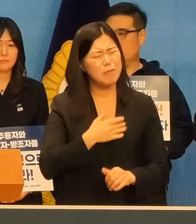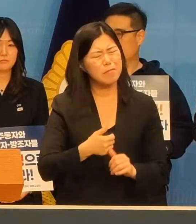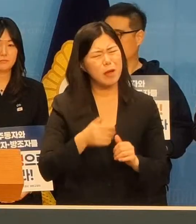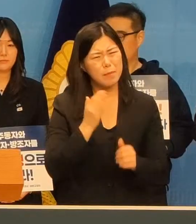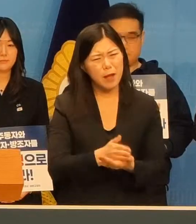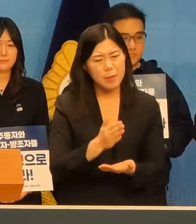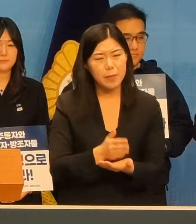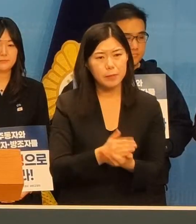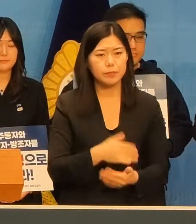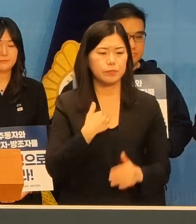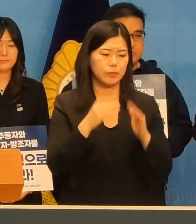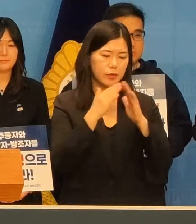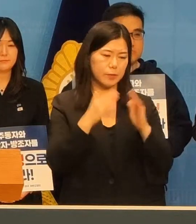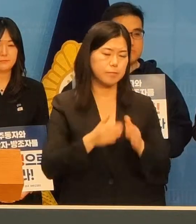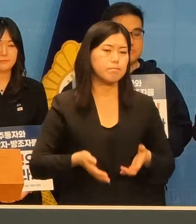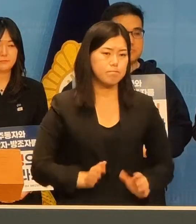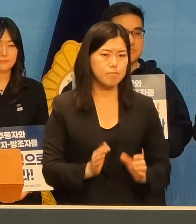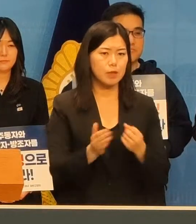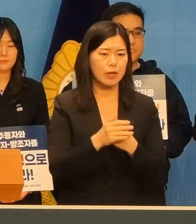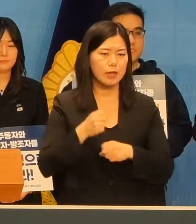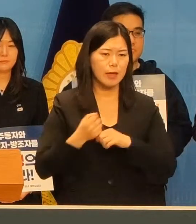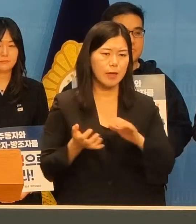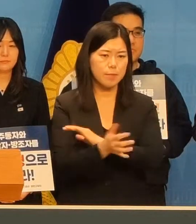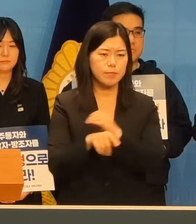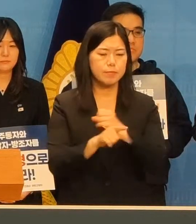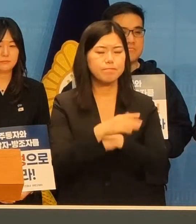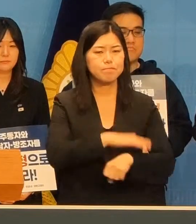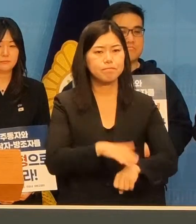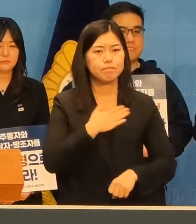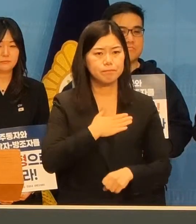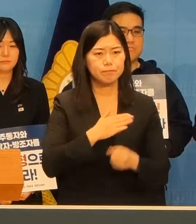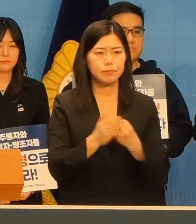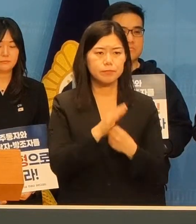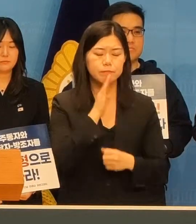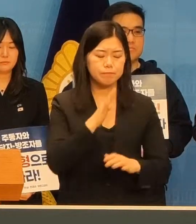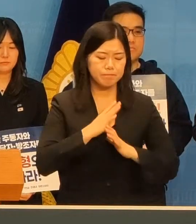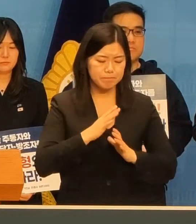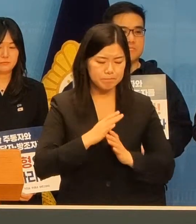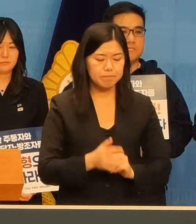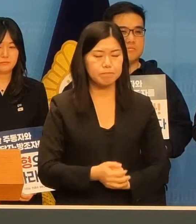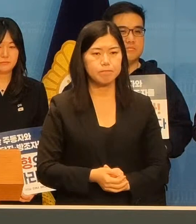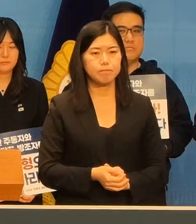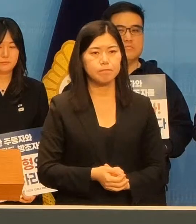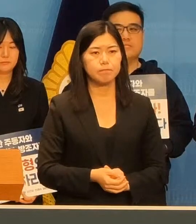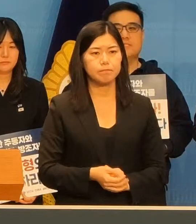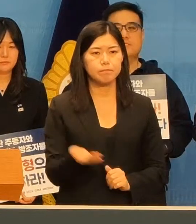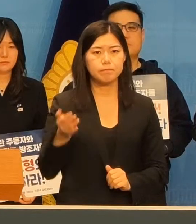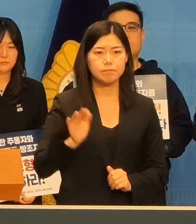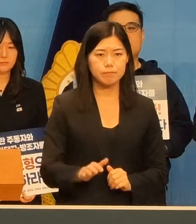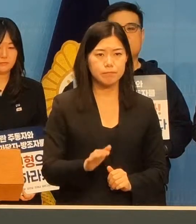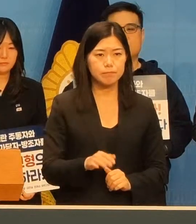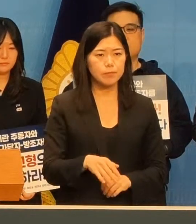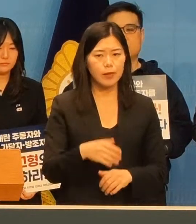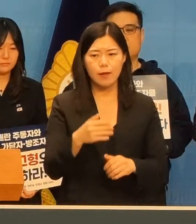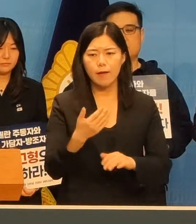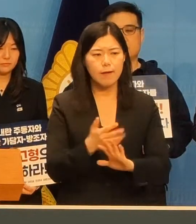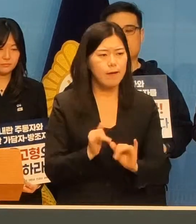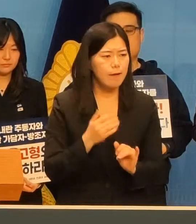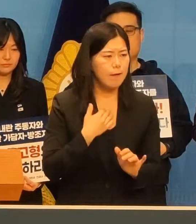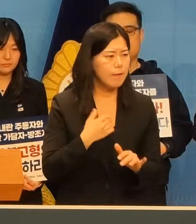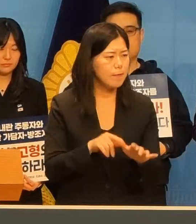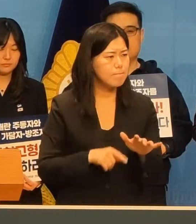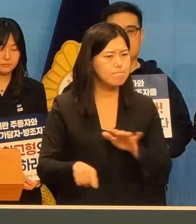호남 출신인 저는 계엄의 의미를 잘 알고 있었기에 정말 무서웠습니다. 하지만 누군가는 나서야